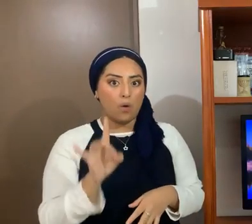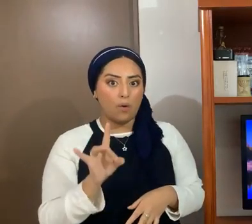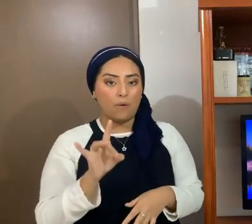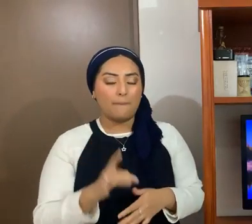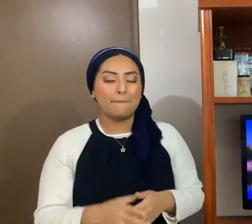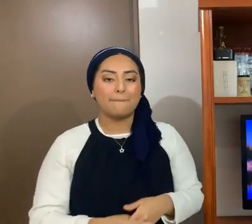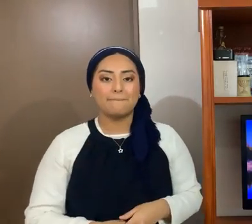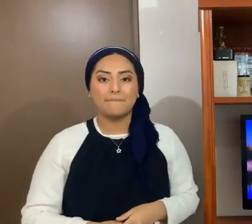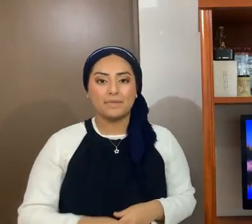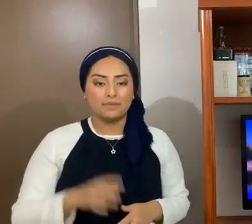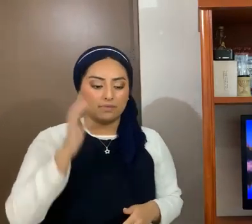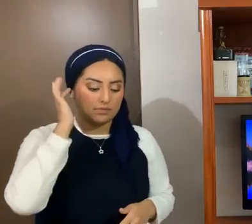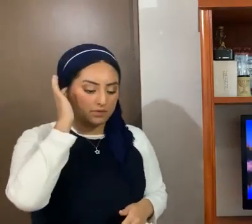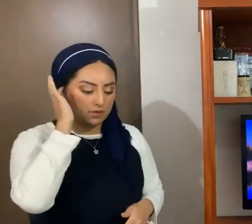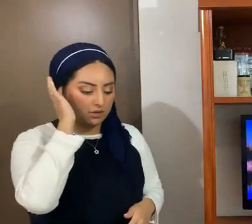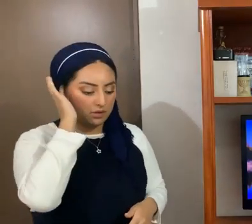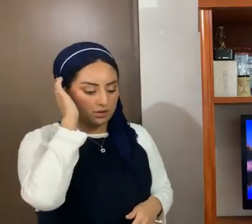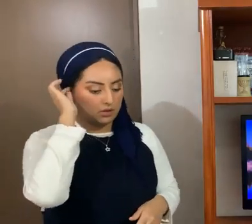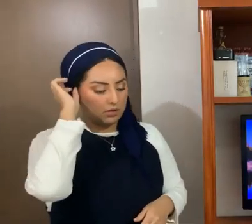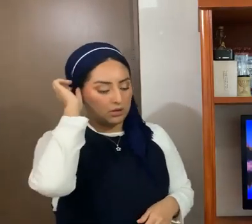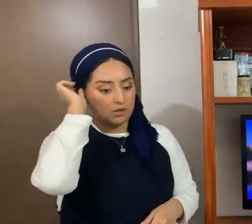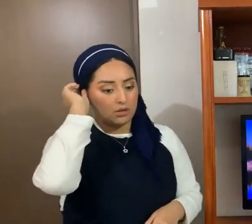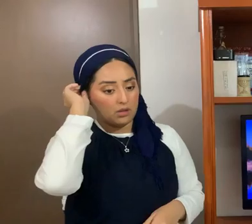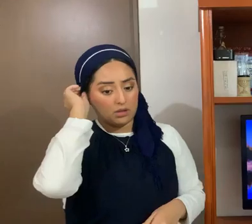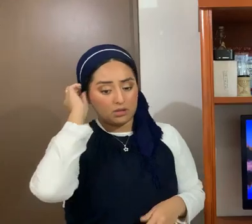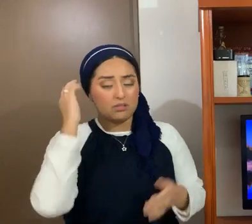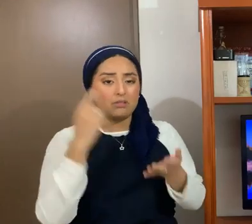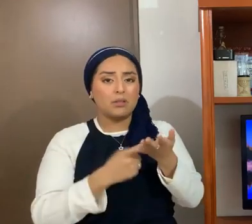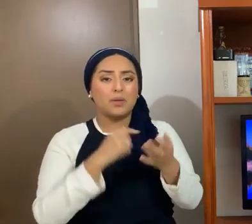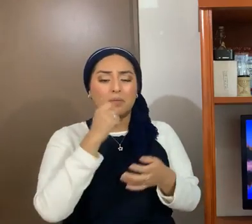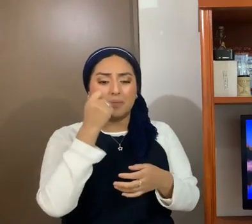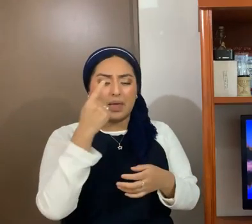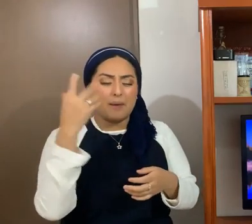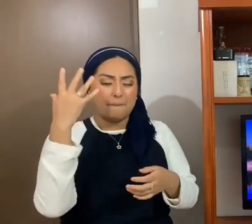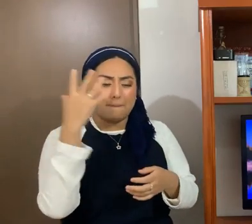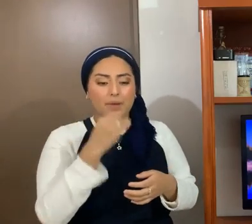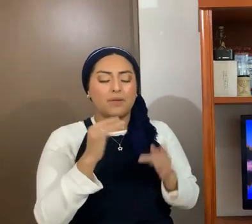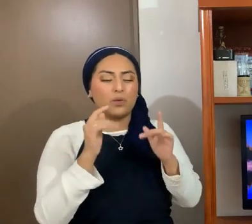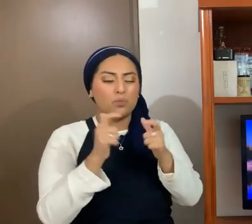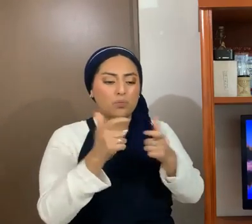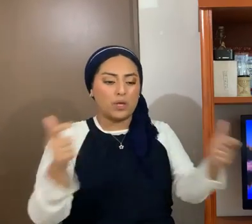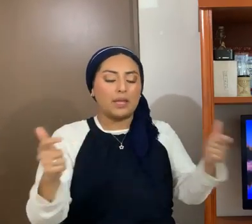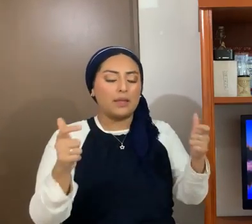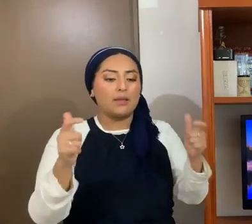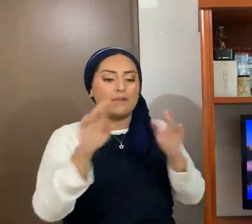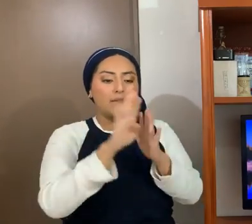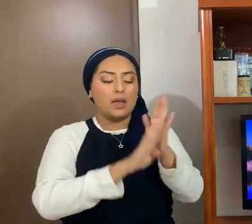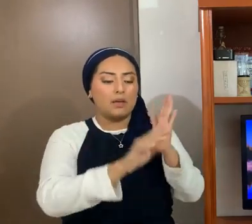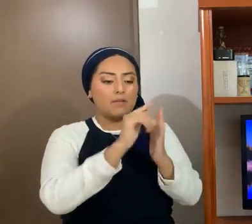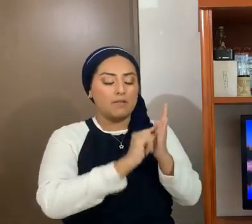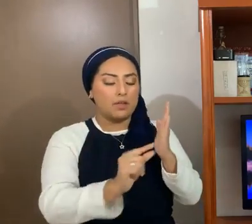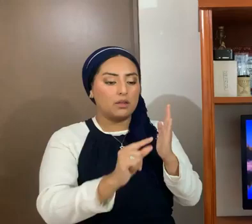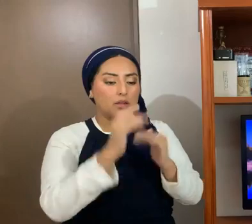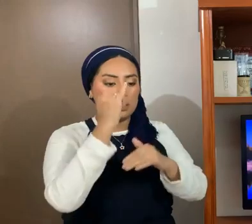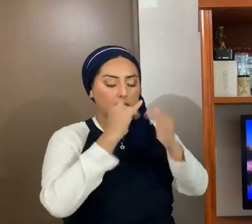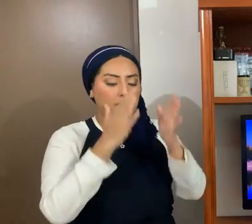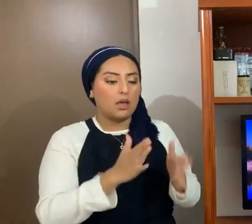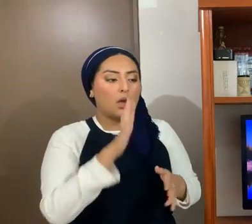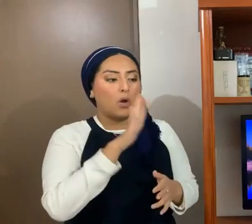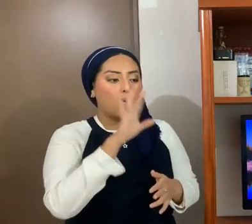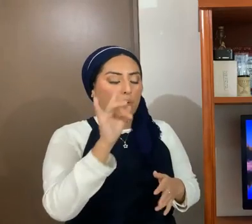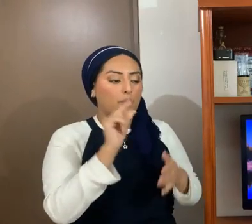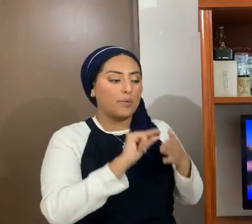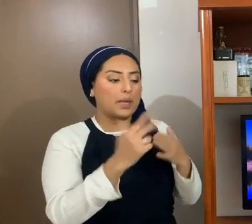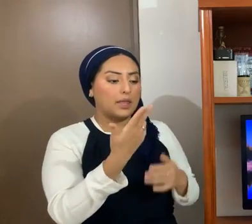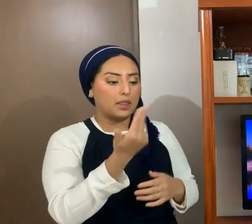a veces este verso no se le entiende la grandeza, la profundidad que tiene. Isaías 58, verso